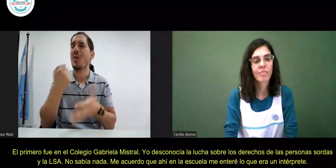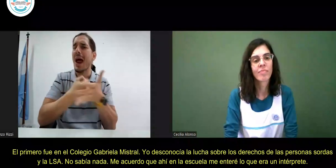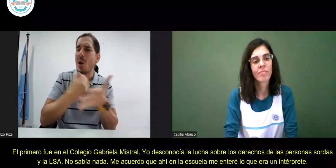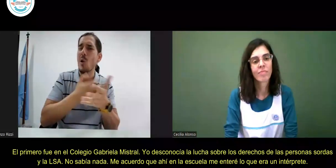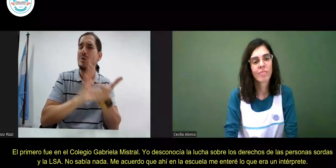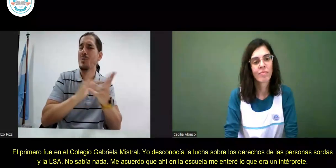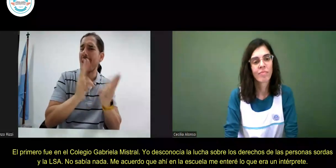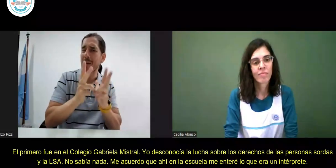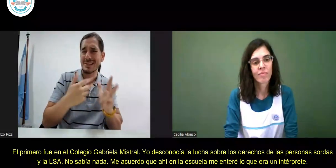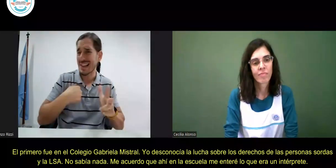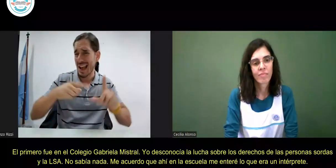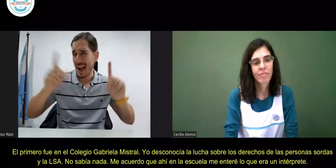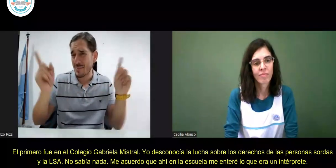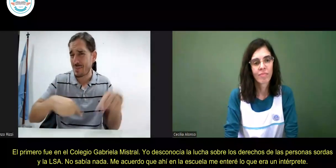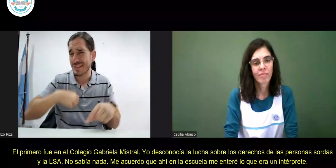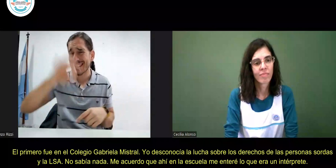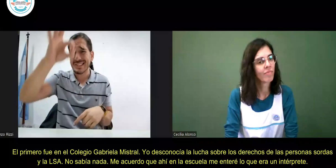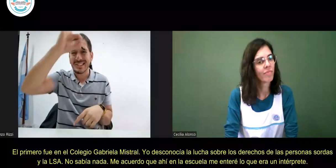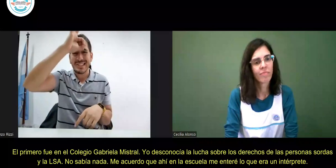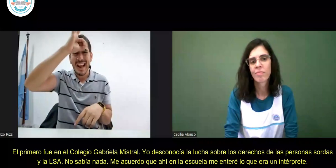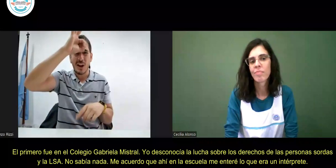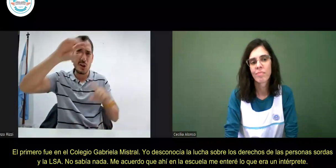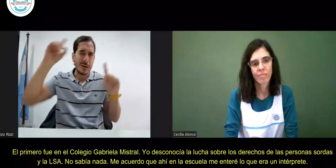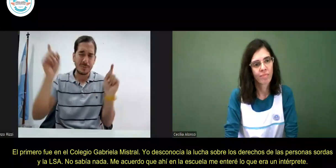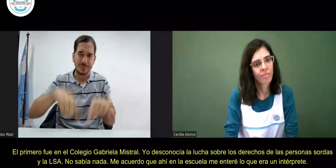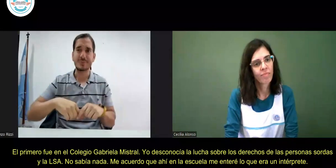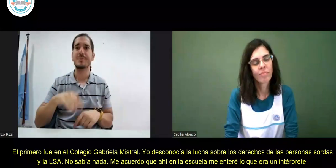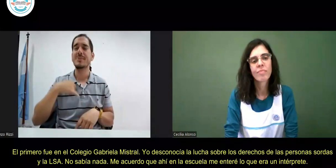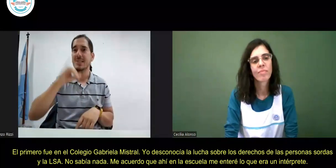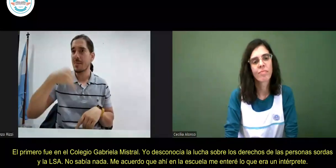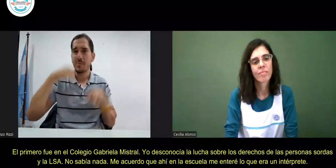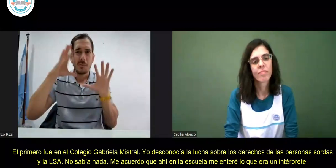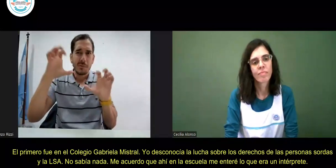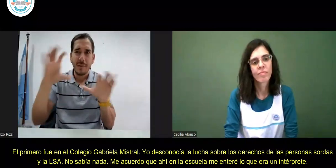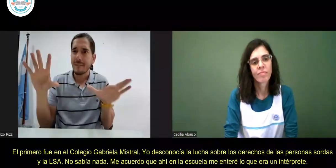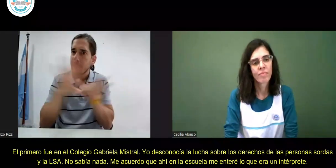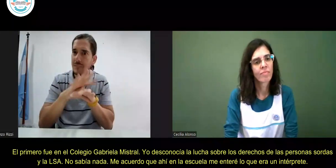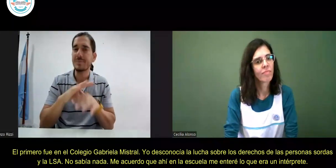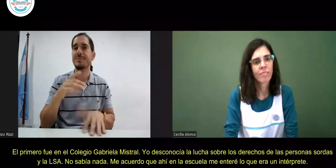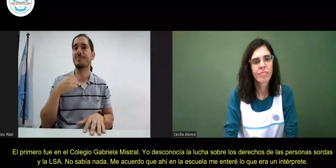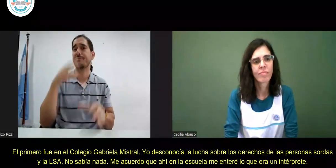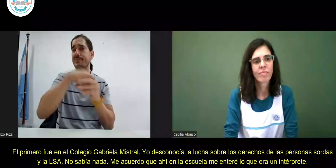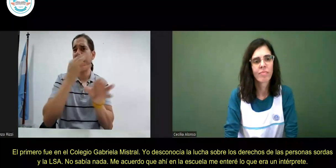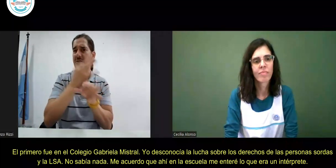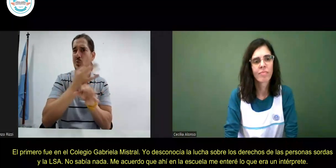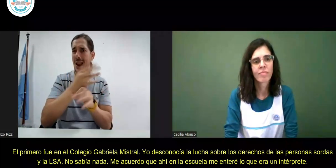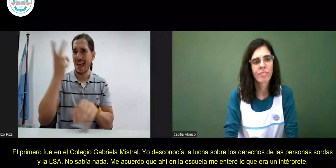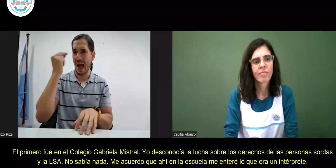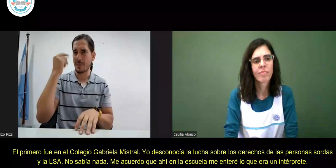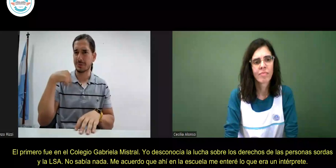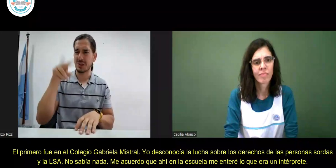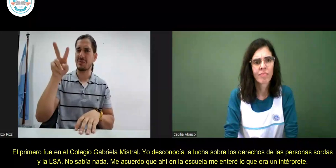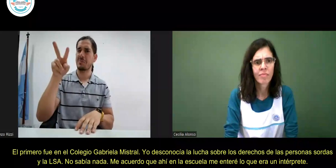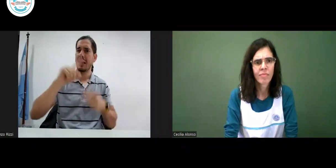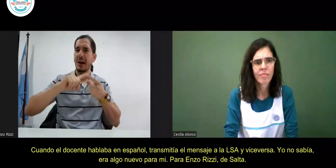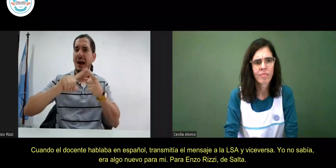lucha sobre los derechos de las personas sordas, la lengua de señas, no sabía nada. Me acuerdo que ahí, en la escuela,